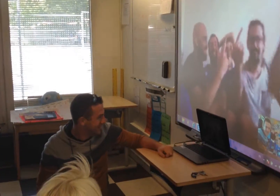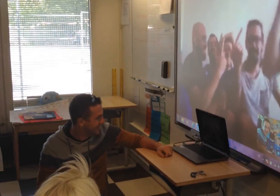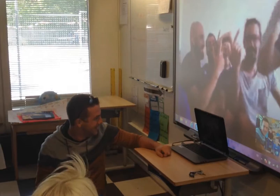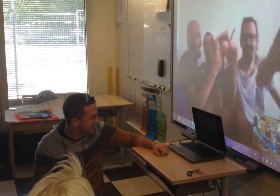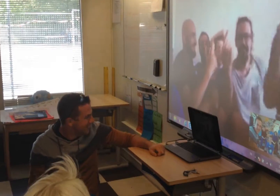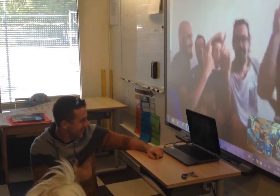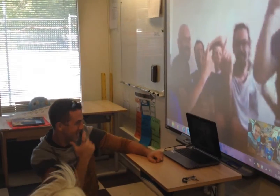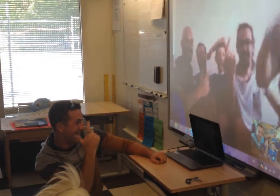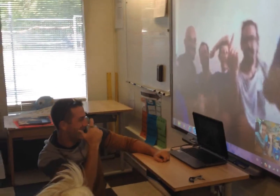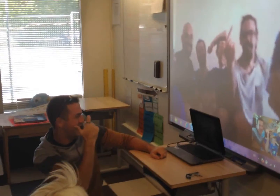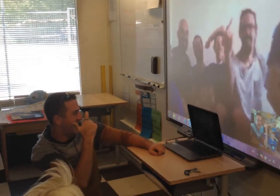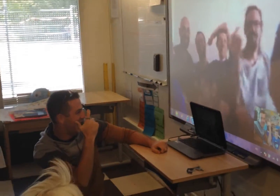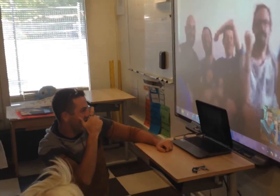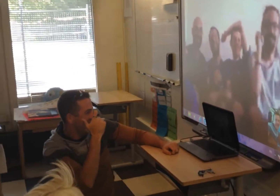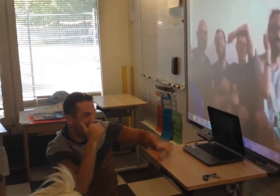l'attaque. Robert?